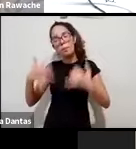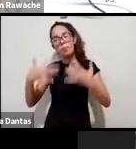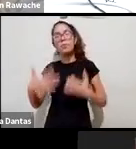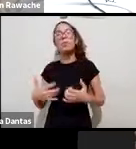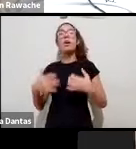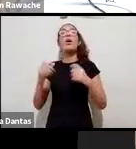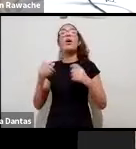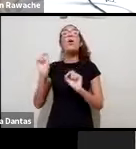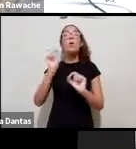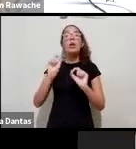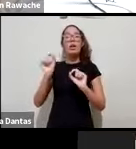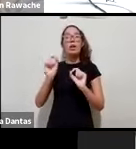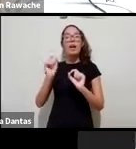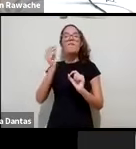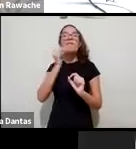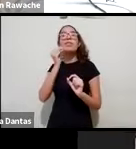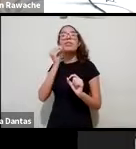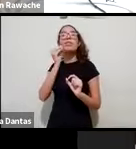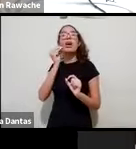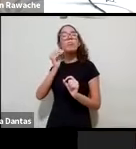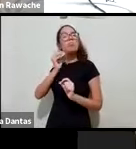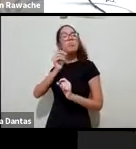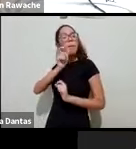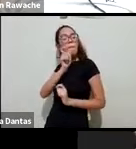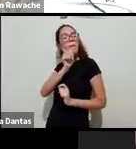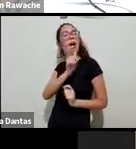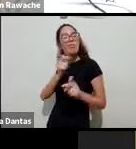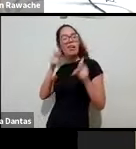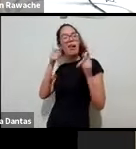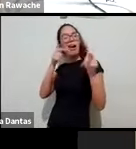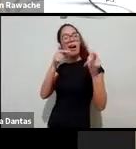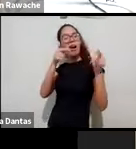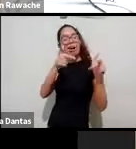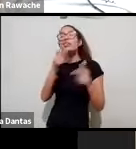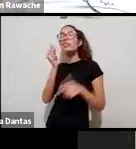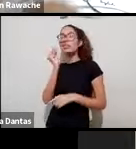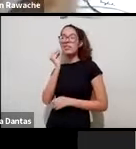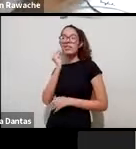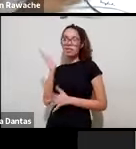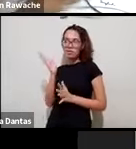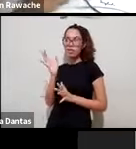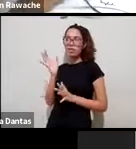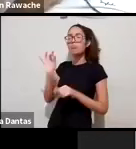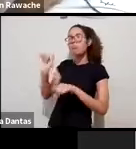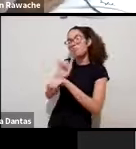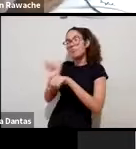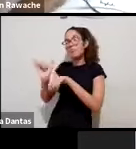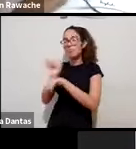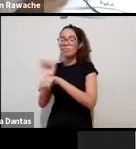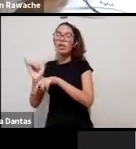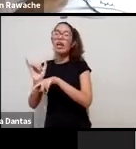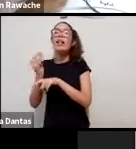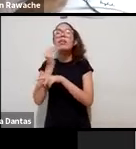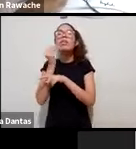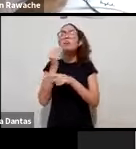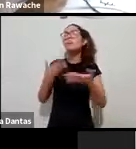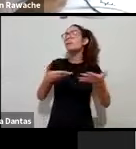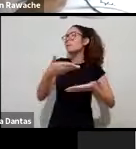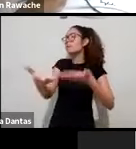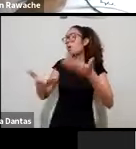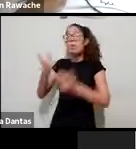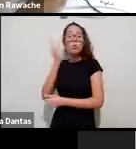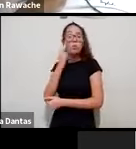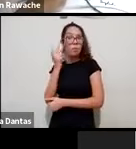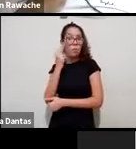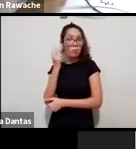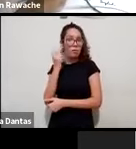de provocadores. E depois a gente faculta a palavra para que essa roda de conversa flua da melhor maneira possível. Então, eu já queria